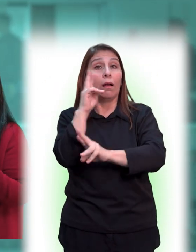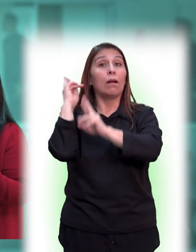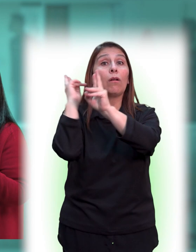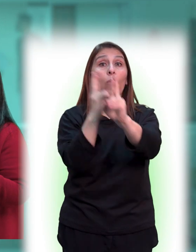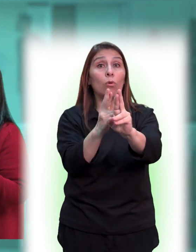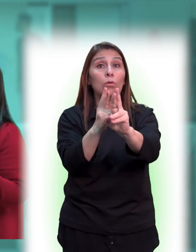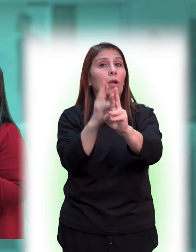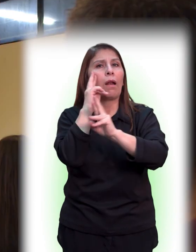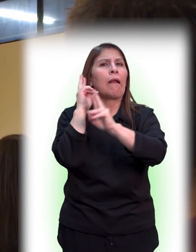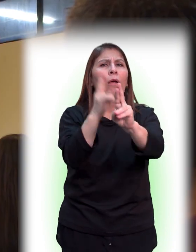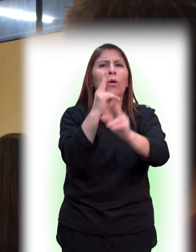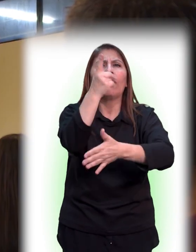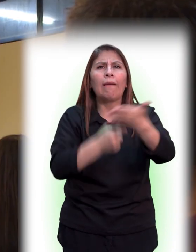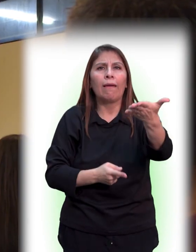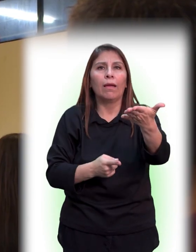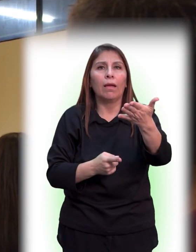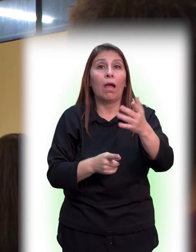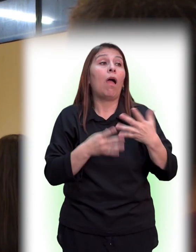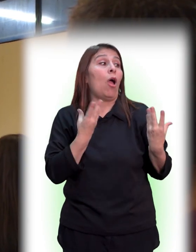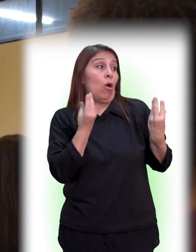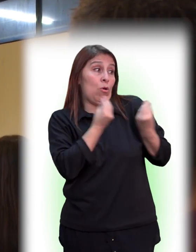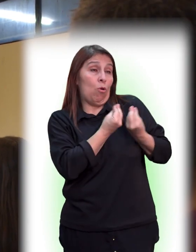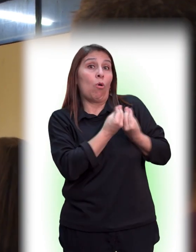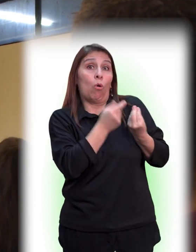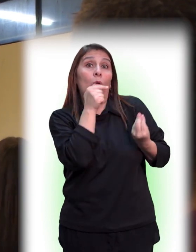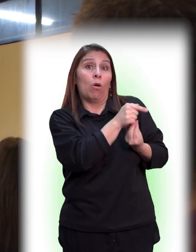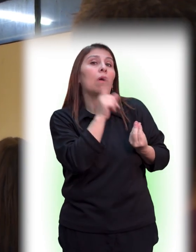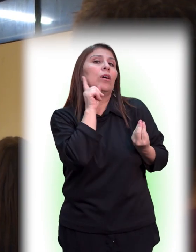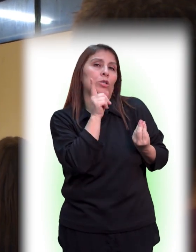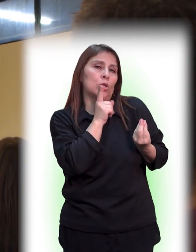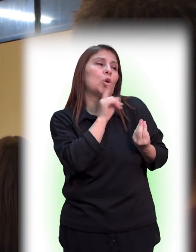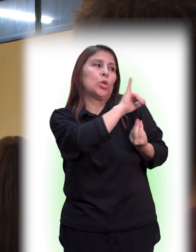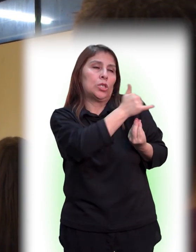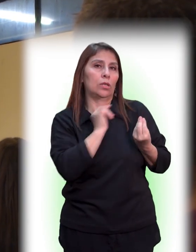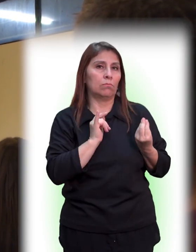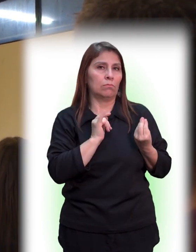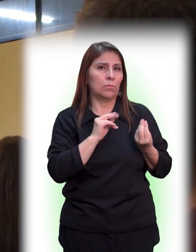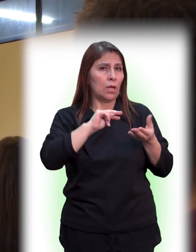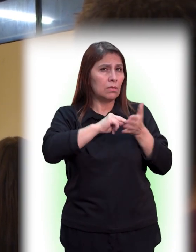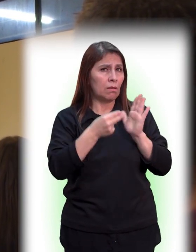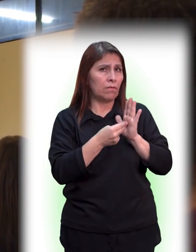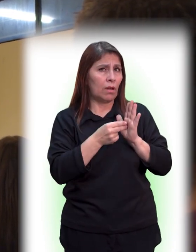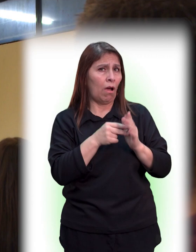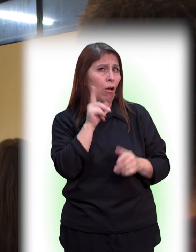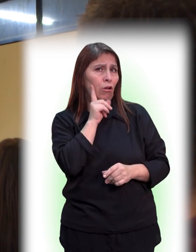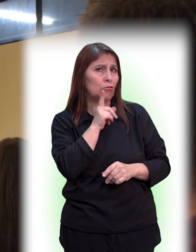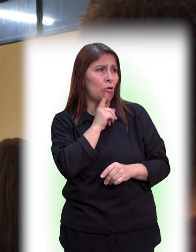que reconozcamos que tenemos un compañero que no escucha,